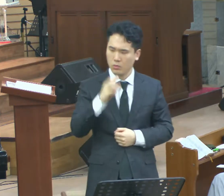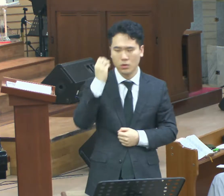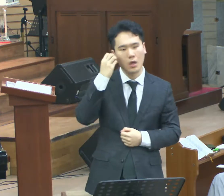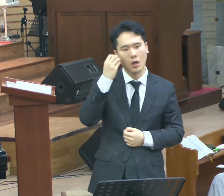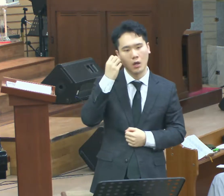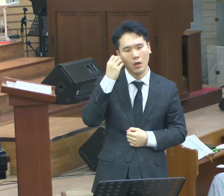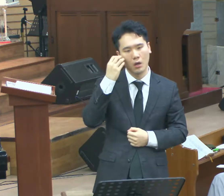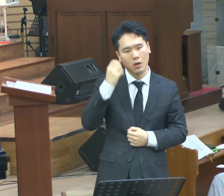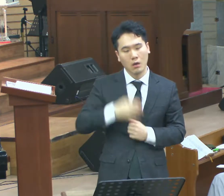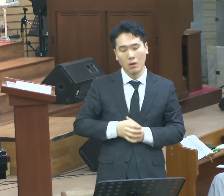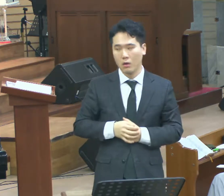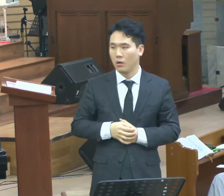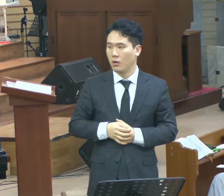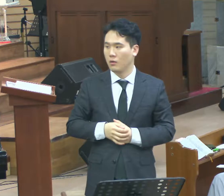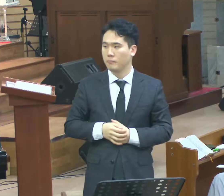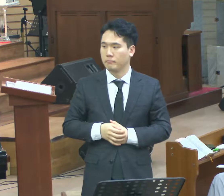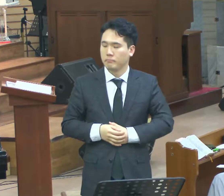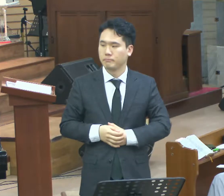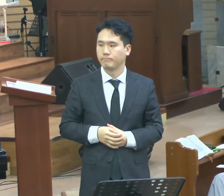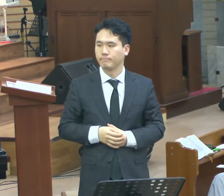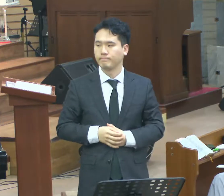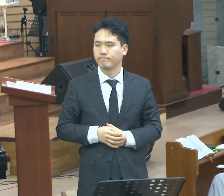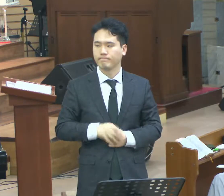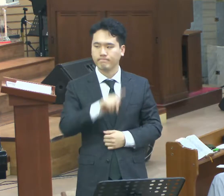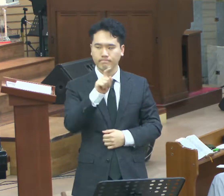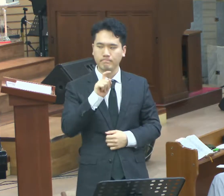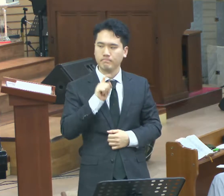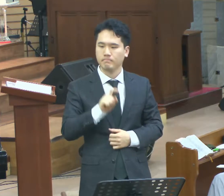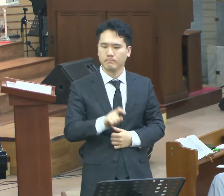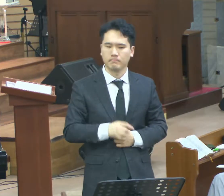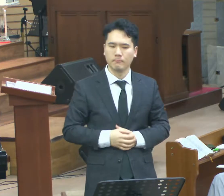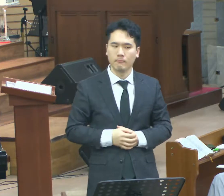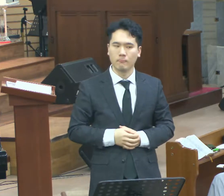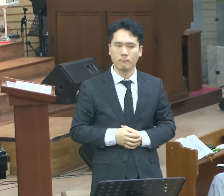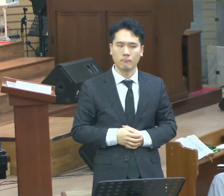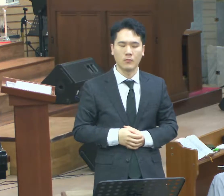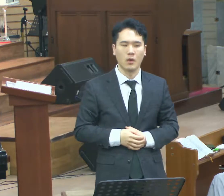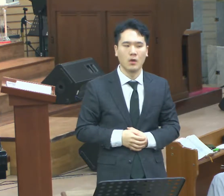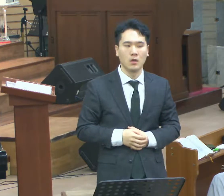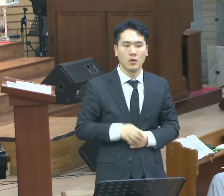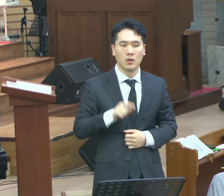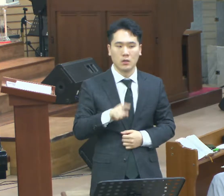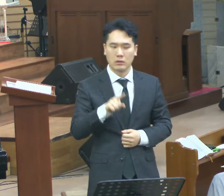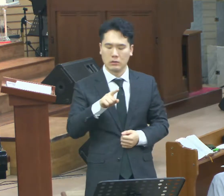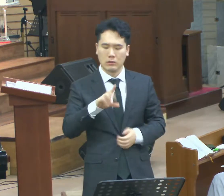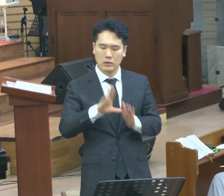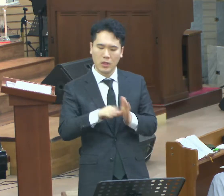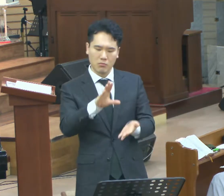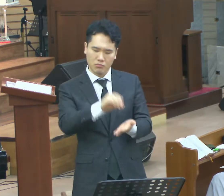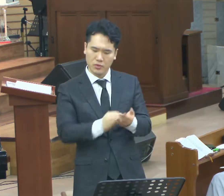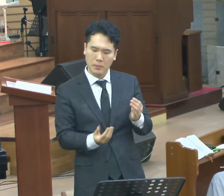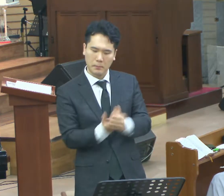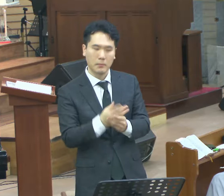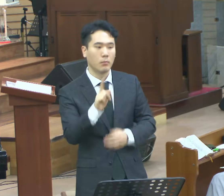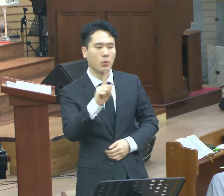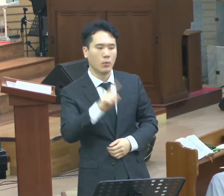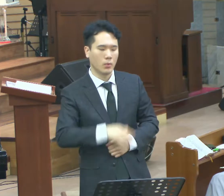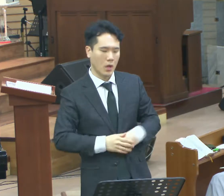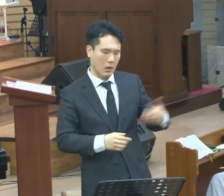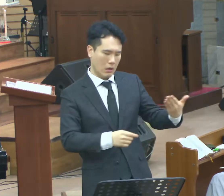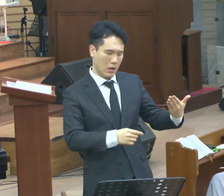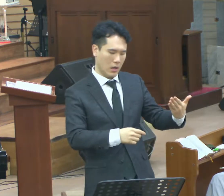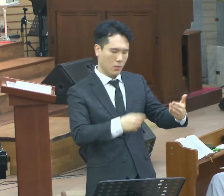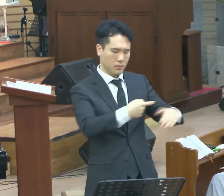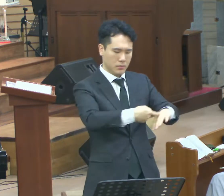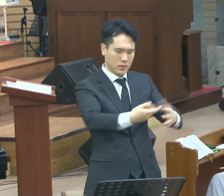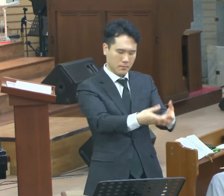하고 점령을 했느냐 하는 겁니다. 이렇게 되는 경우에 문제는 이제 9지파 반이 요단 서쪽을